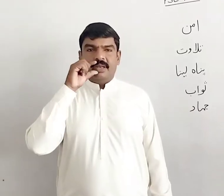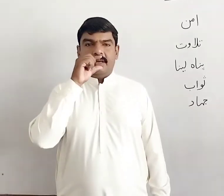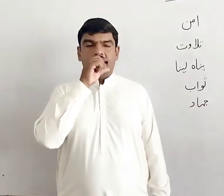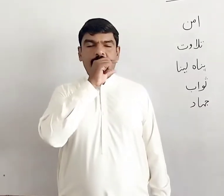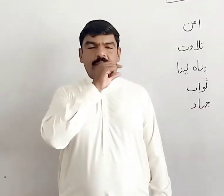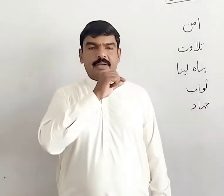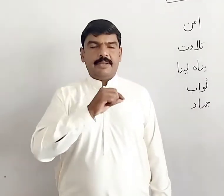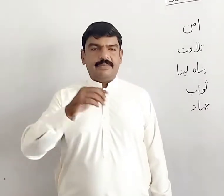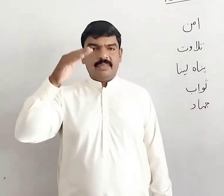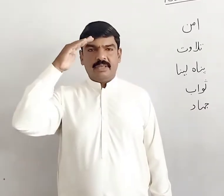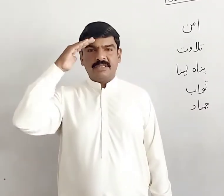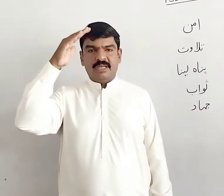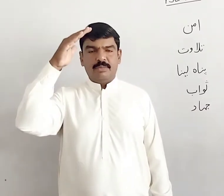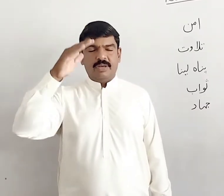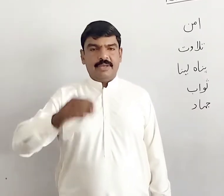بسم اللہ الرحمن الرحیم۔ السلام علیکم۔